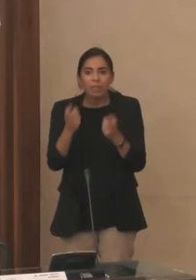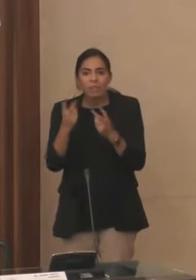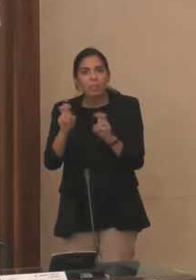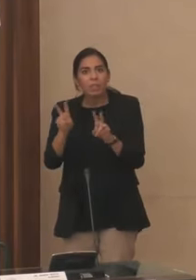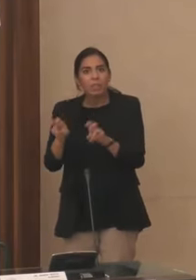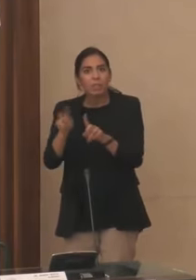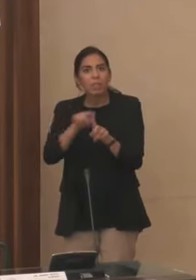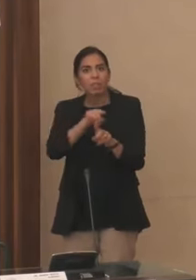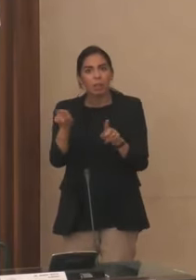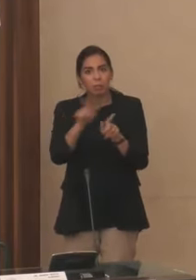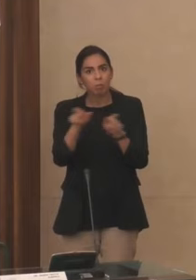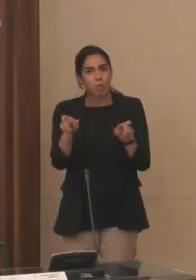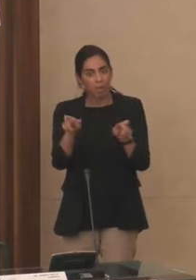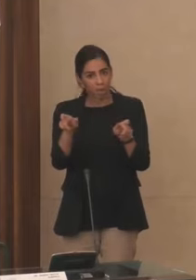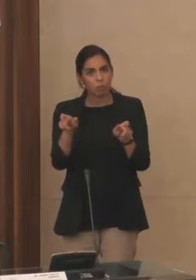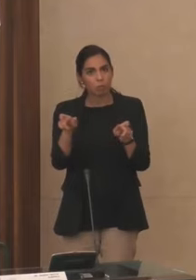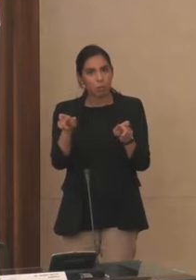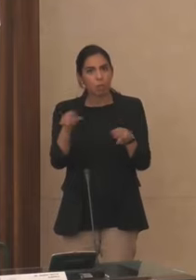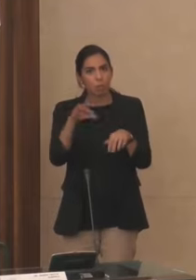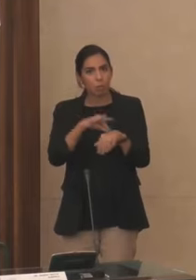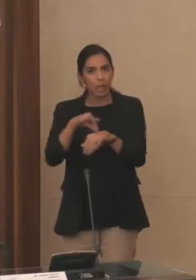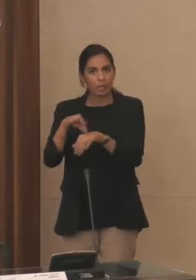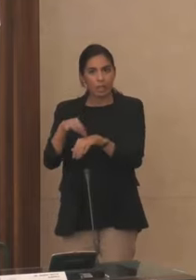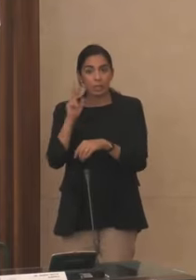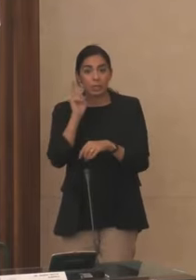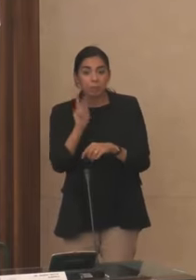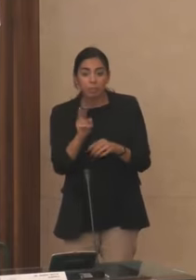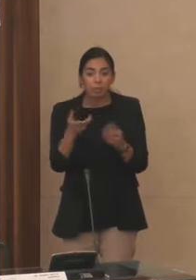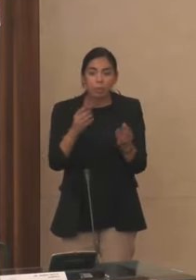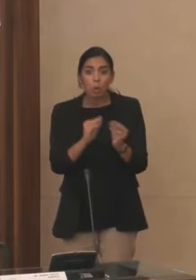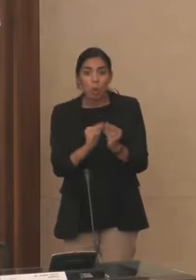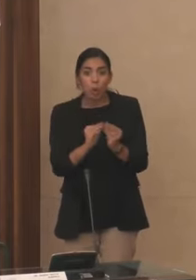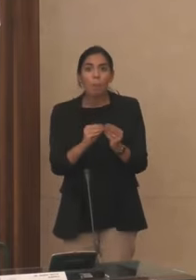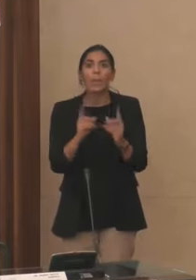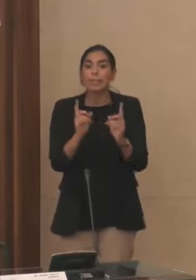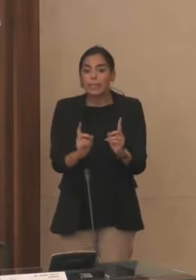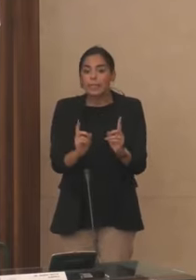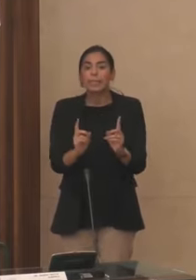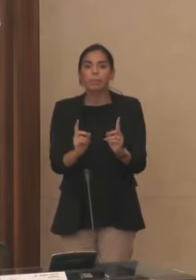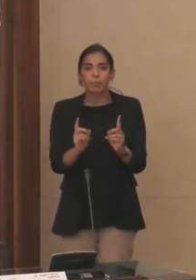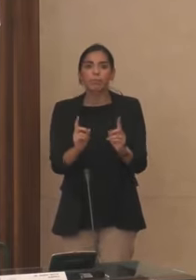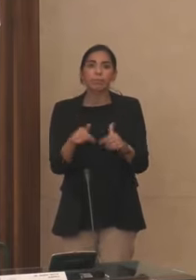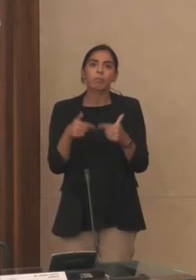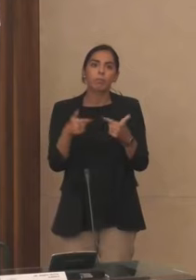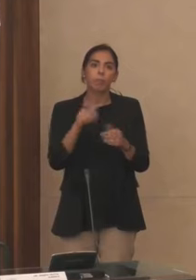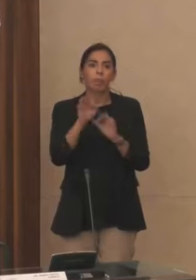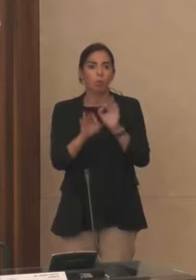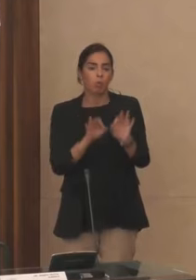e a seconda di come li hanno trovati hanno prescritto loro delle